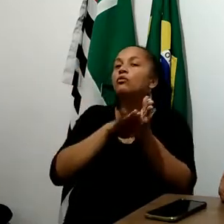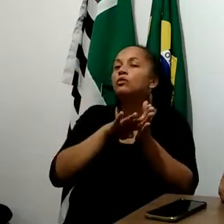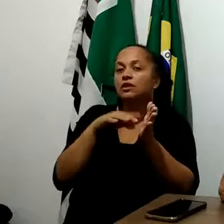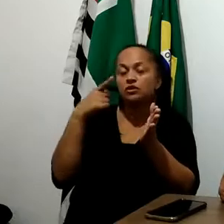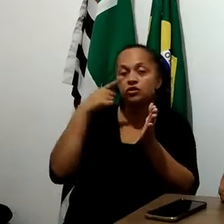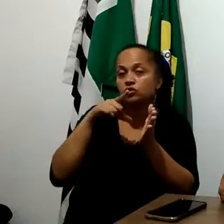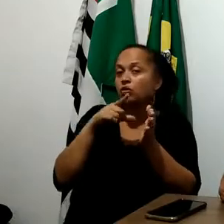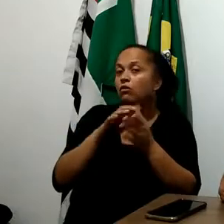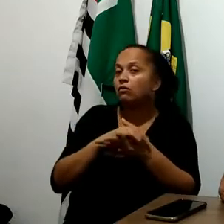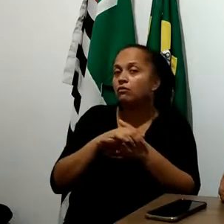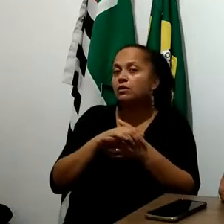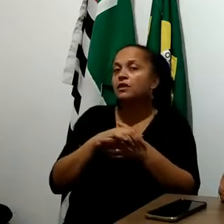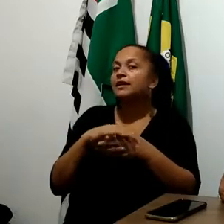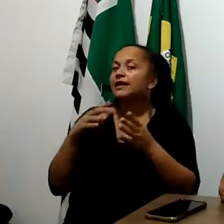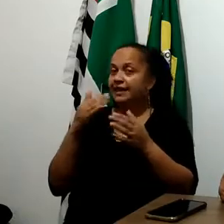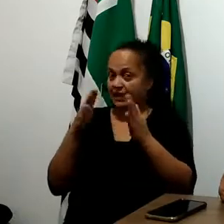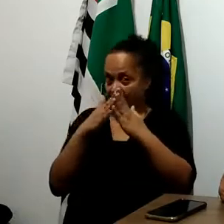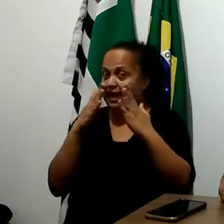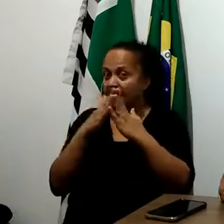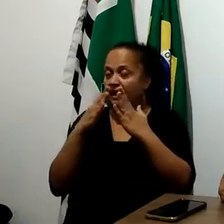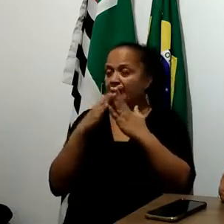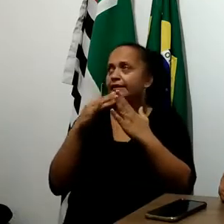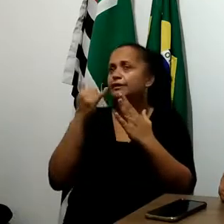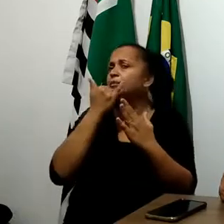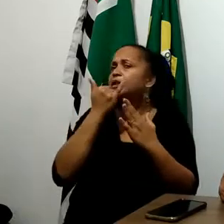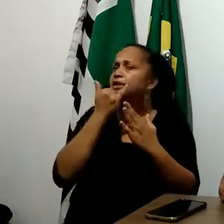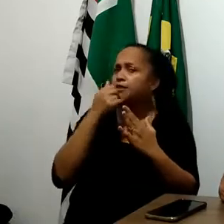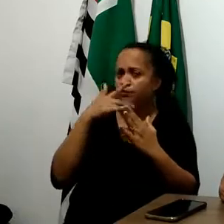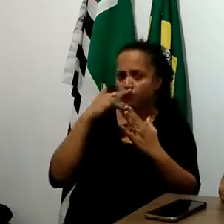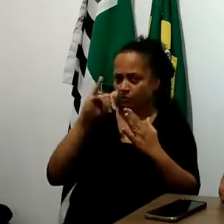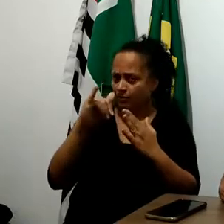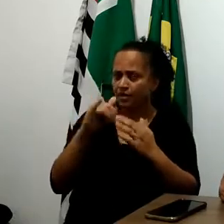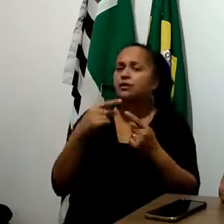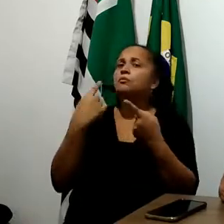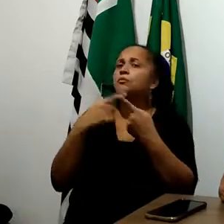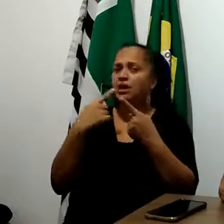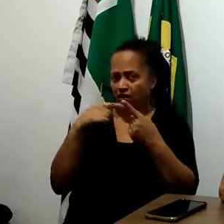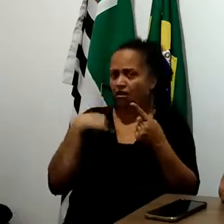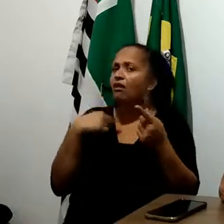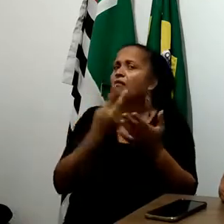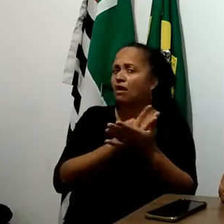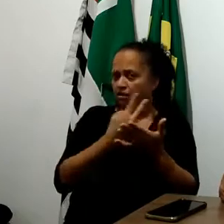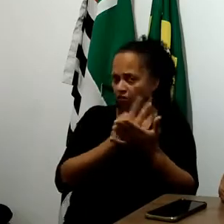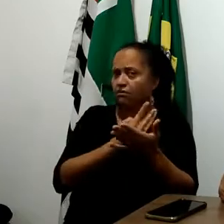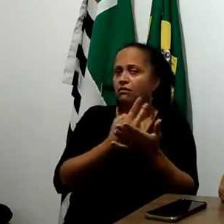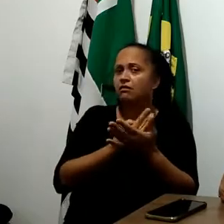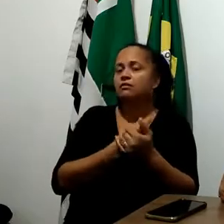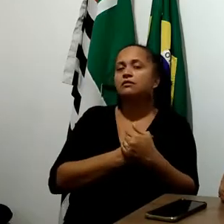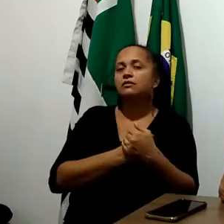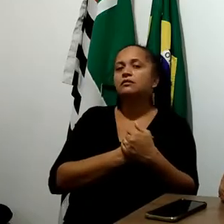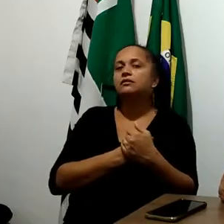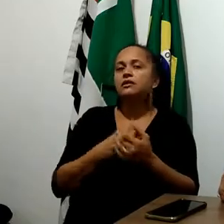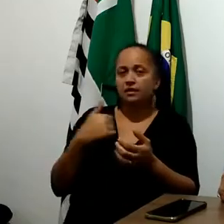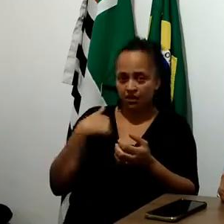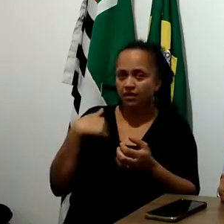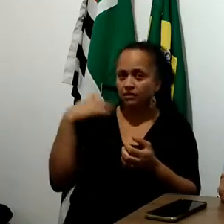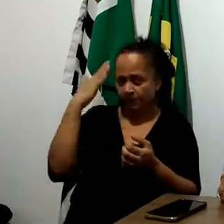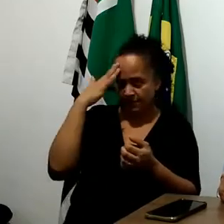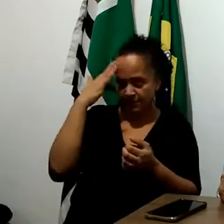ele pela minha cabeçada que eu dei, pela minha falha que eu dei. E eu tenho certeza que